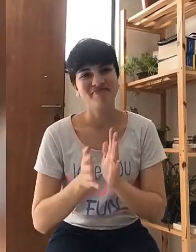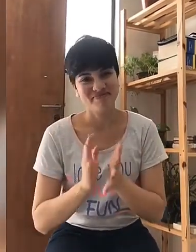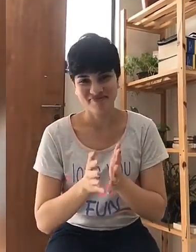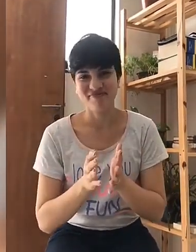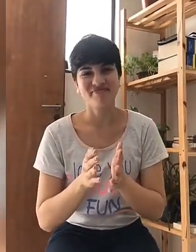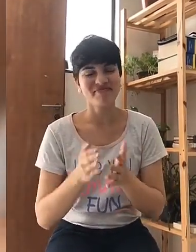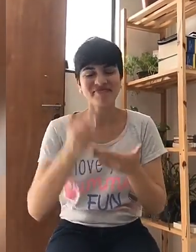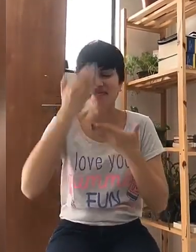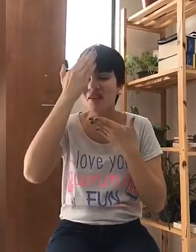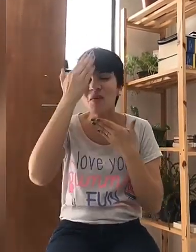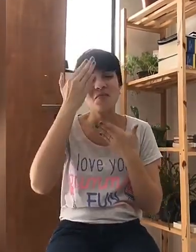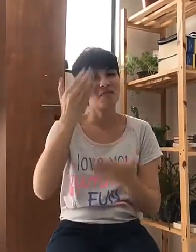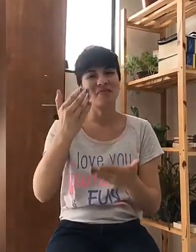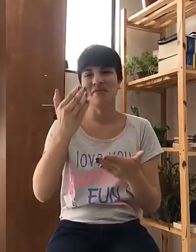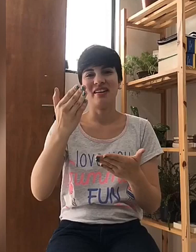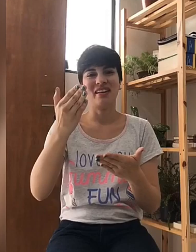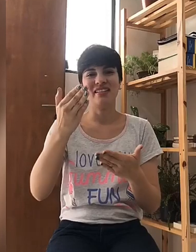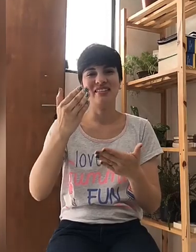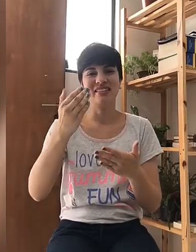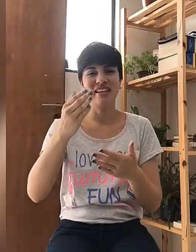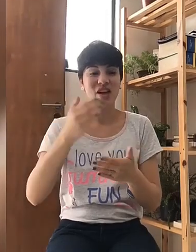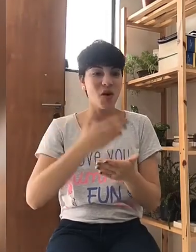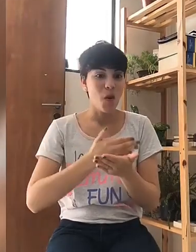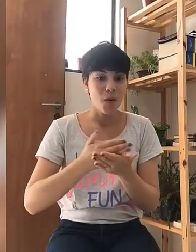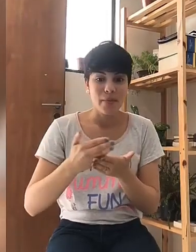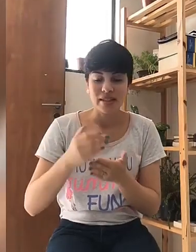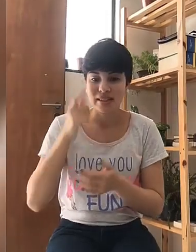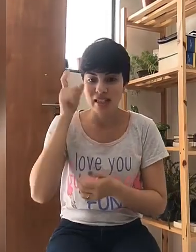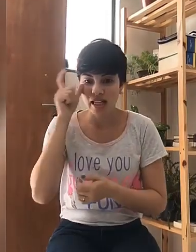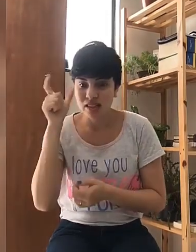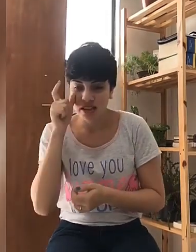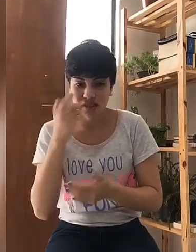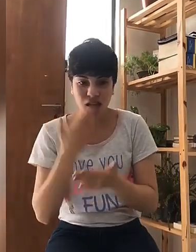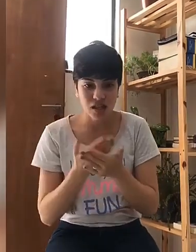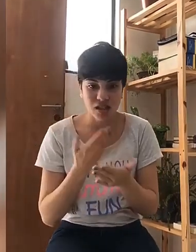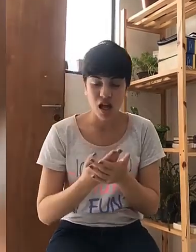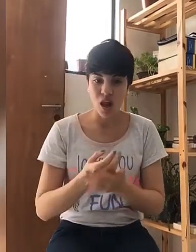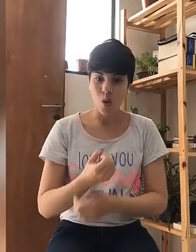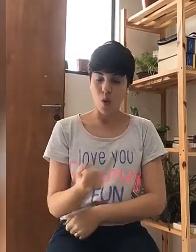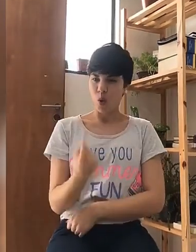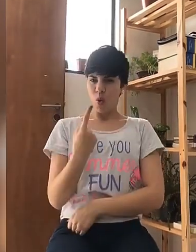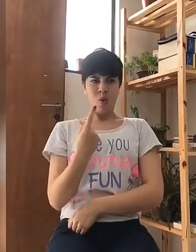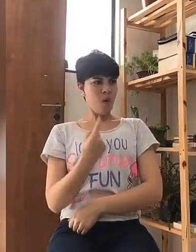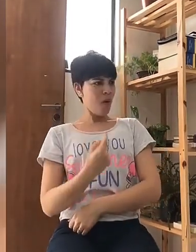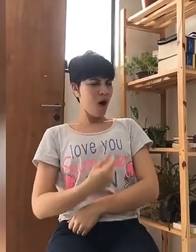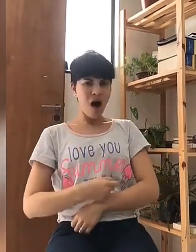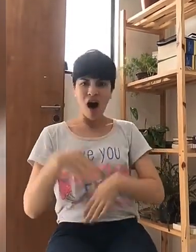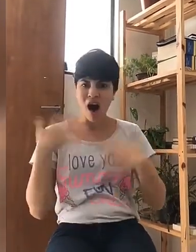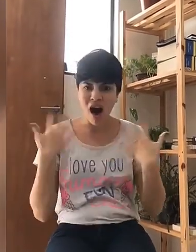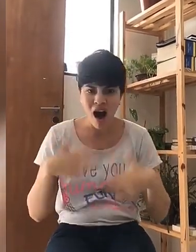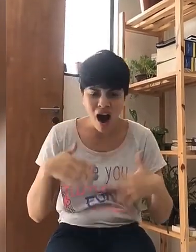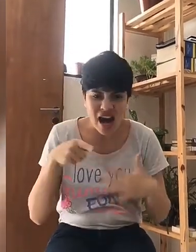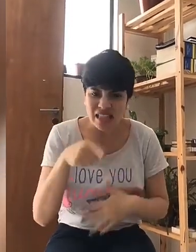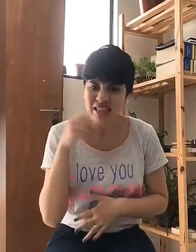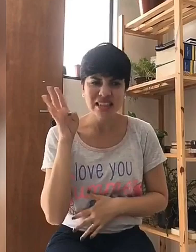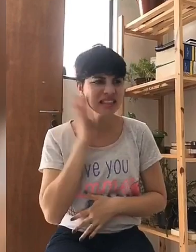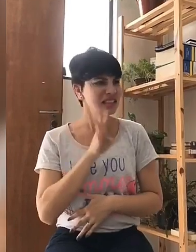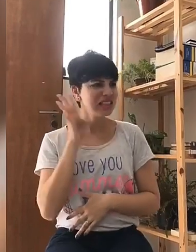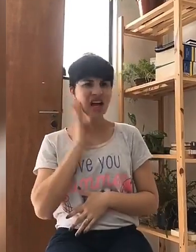Libras. Muito obrigada. Eu comecei a assistir as aulas e, nossa, uau,